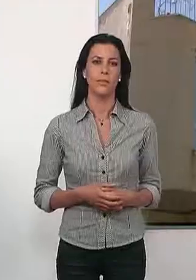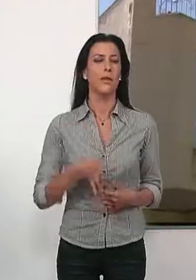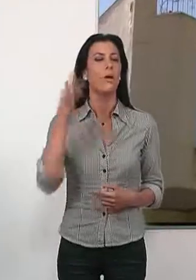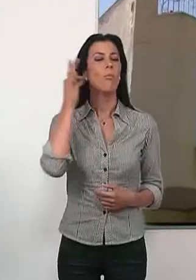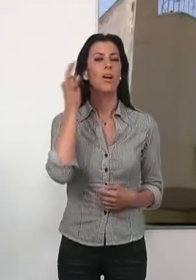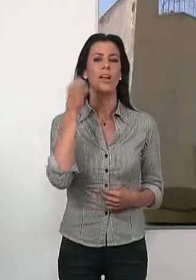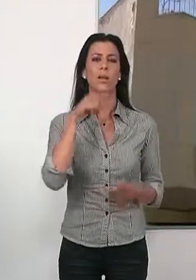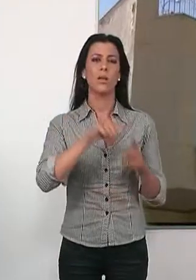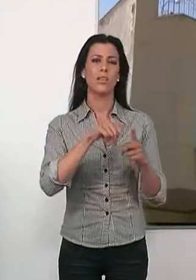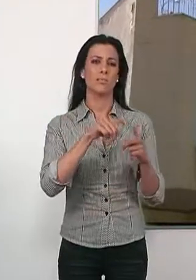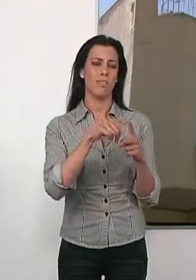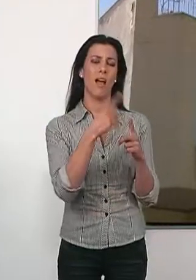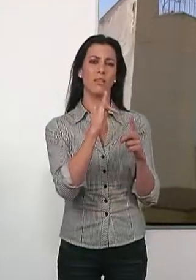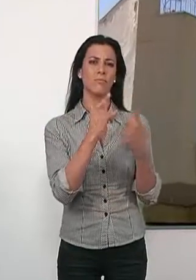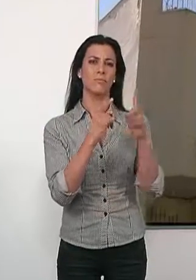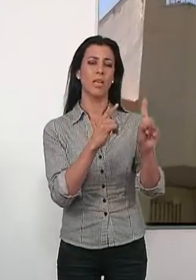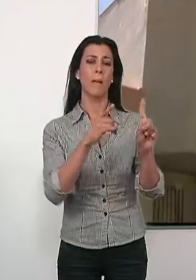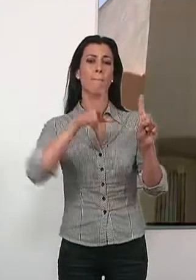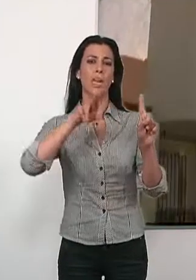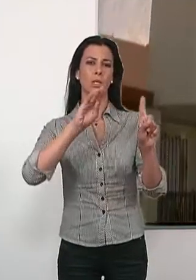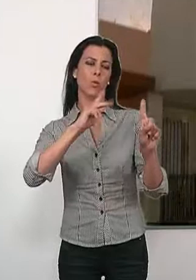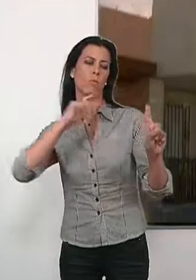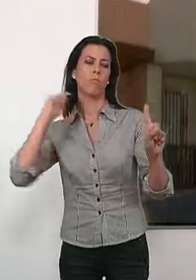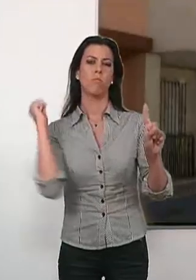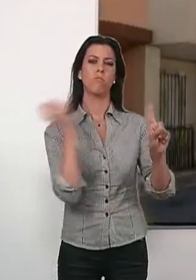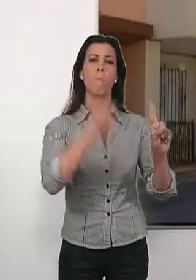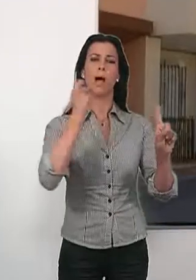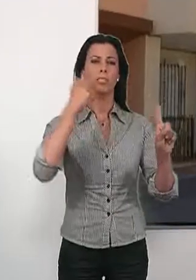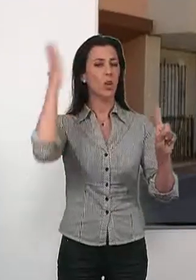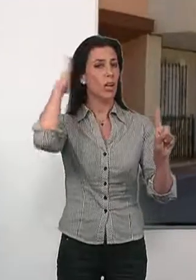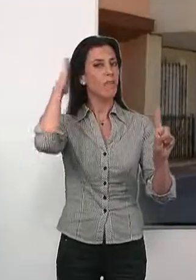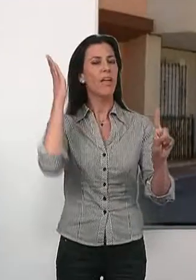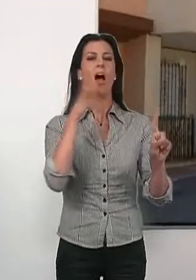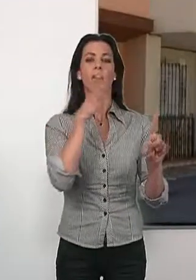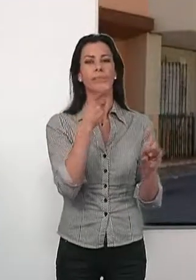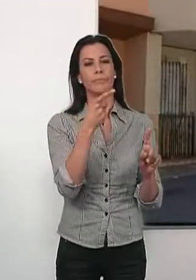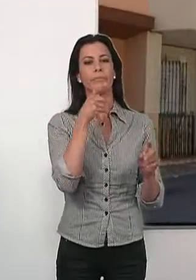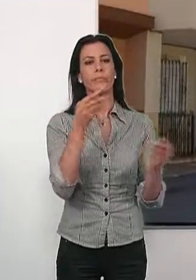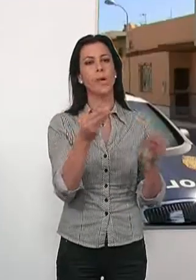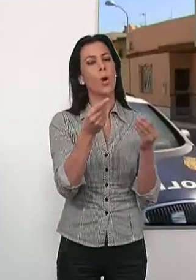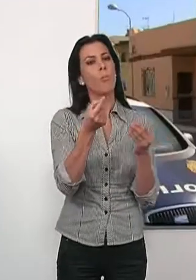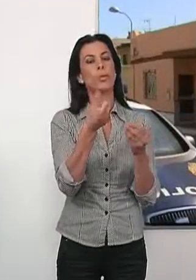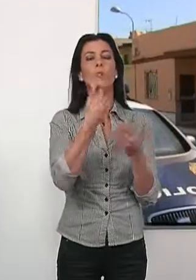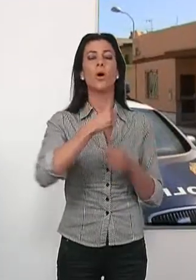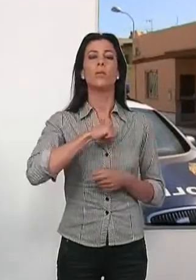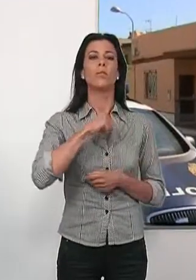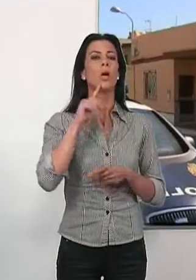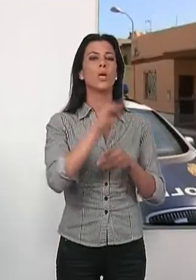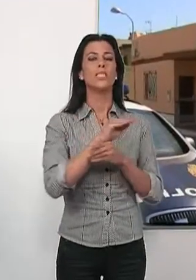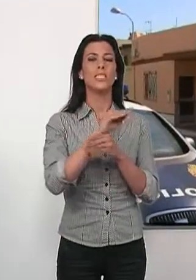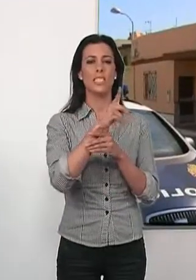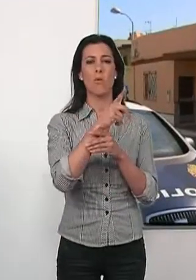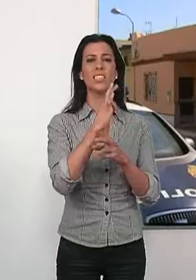la mujer golpea de la cabeza con un martillo por su pareja continúa ingresada estable en la unidad de cuidados